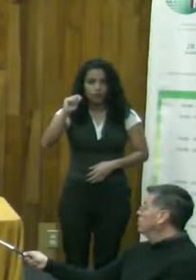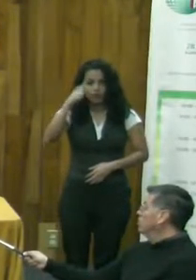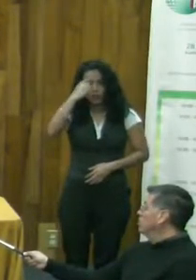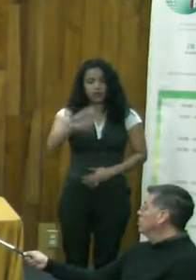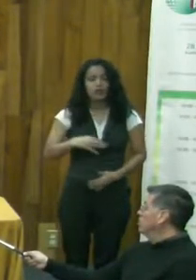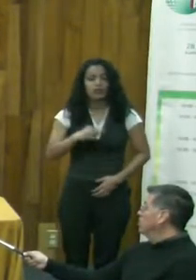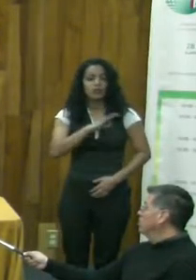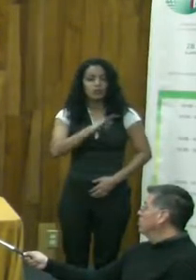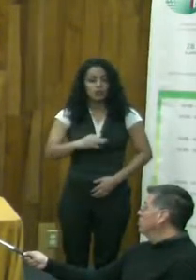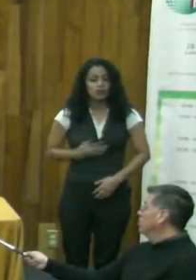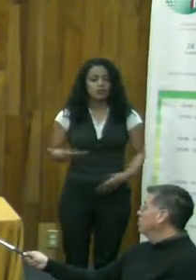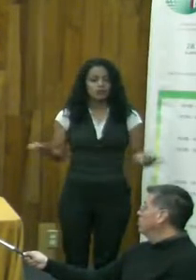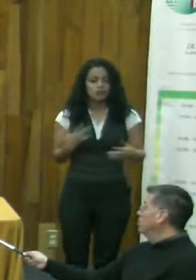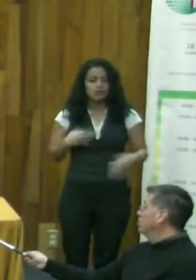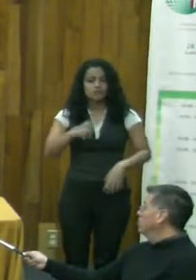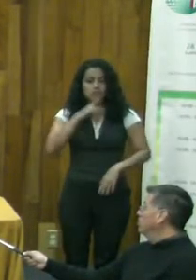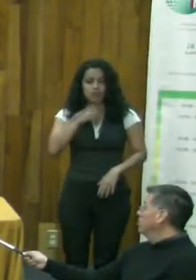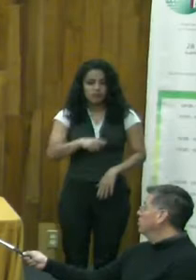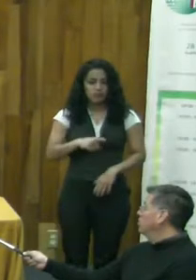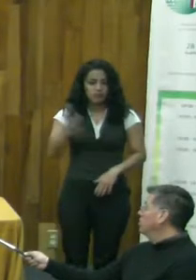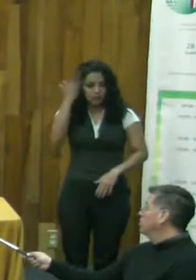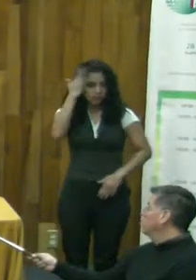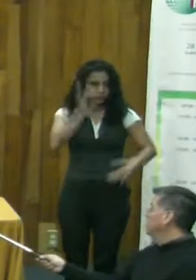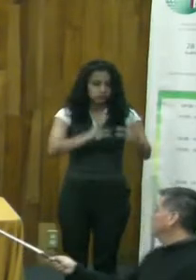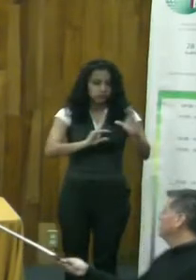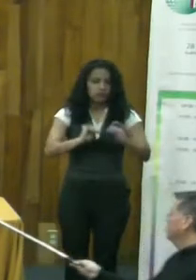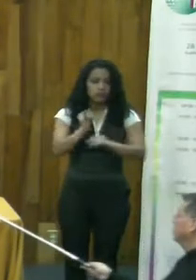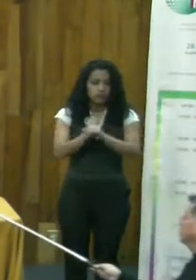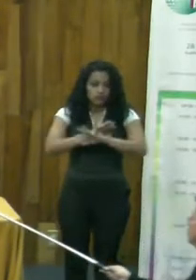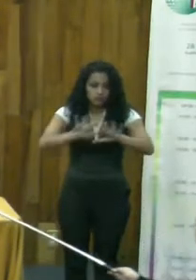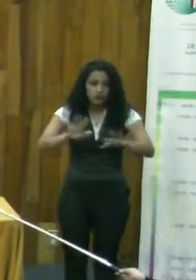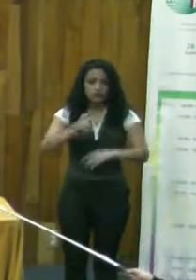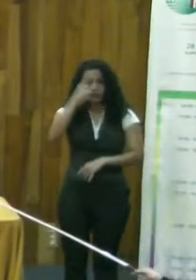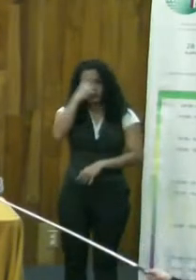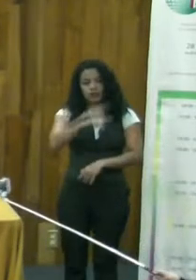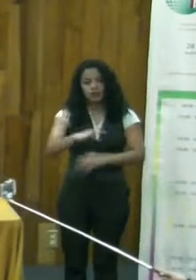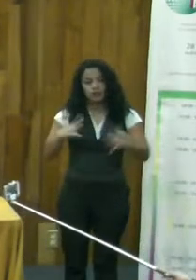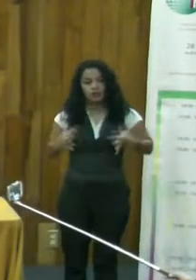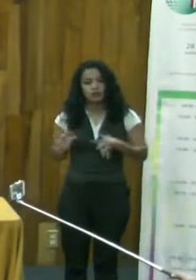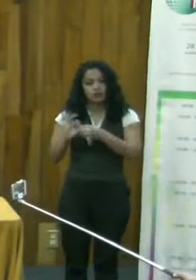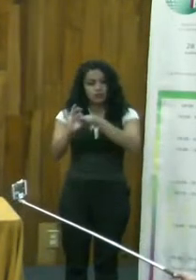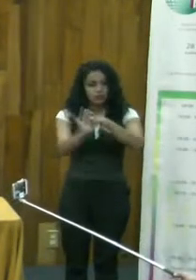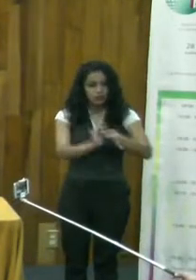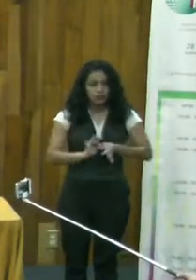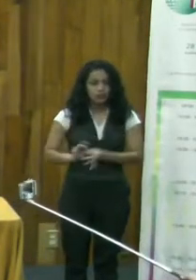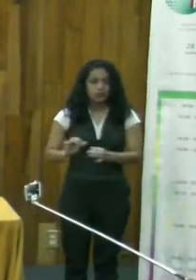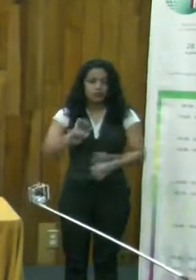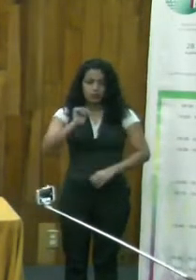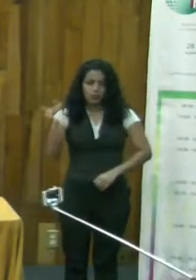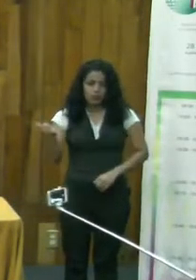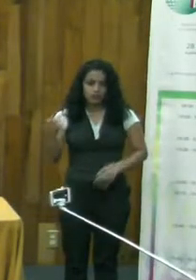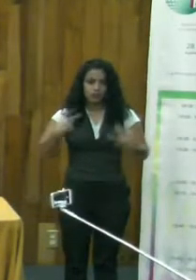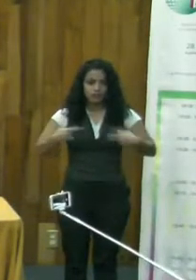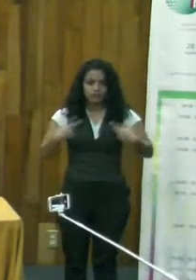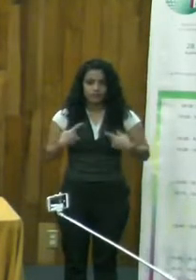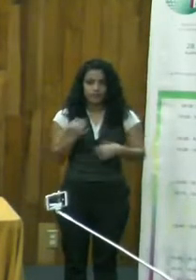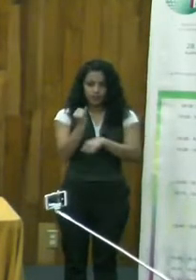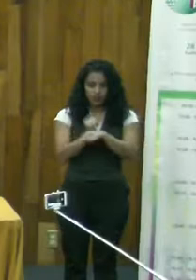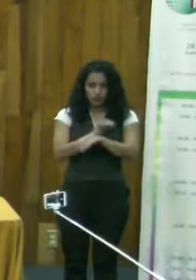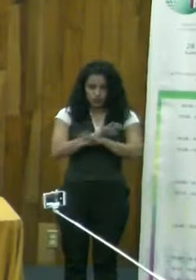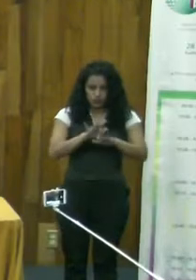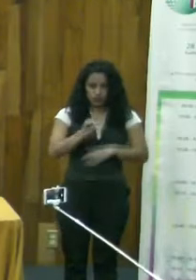ofrecer mayores capacidades en servicios de información de manera conjunta con otro tipo de generadores de información